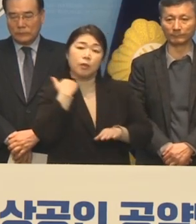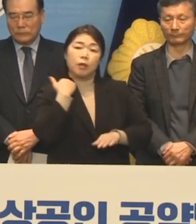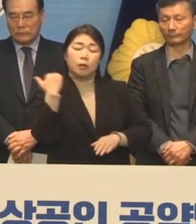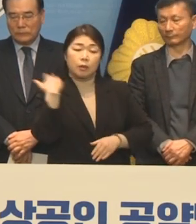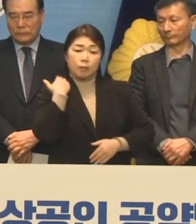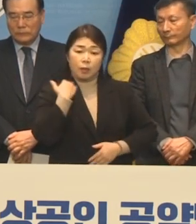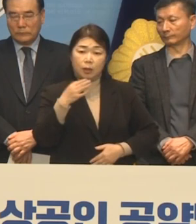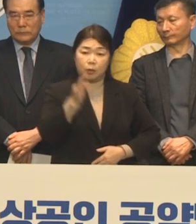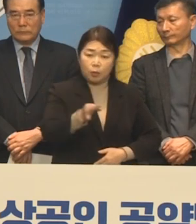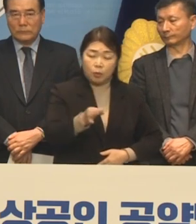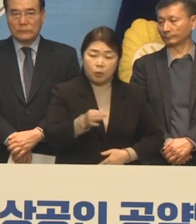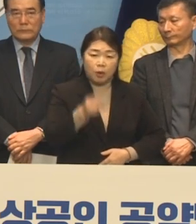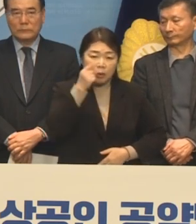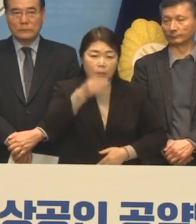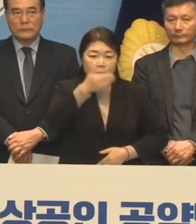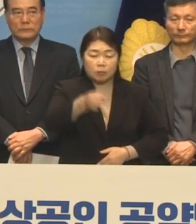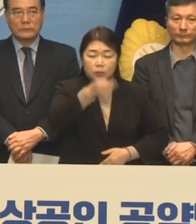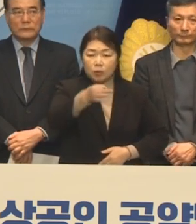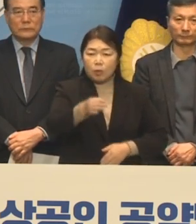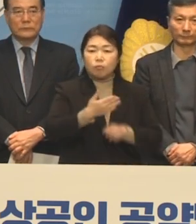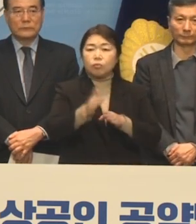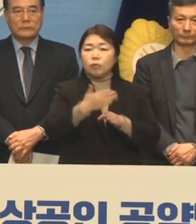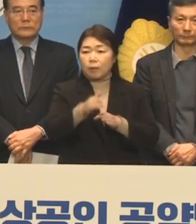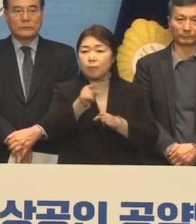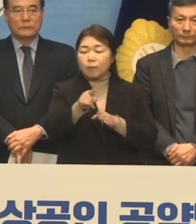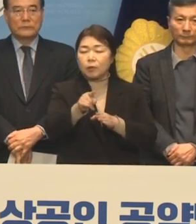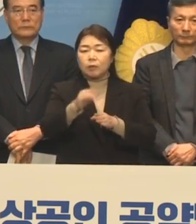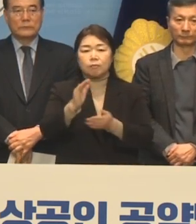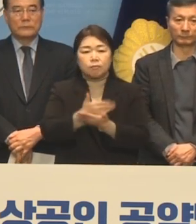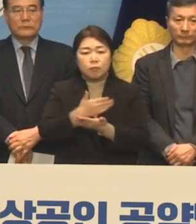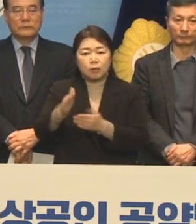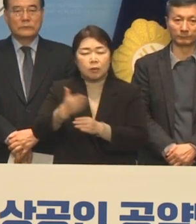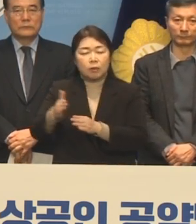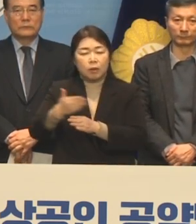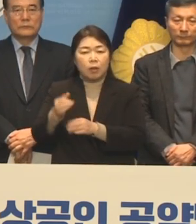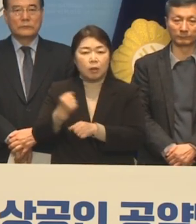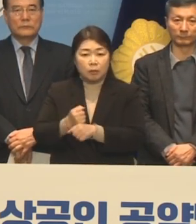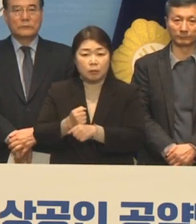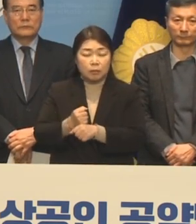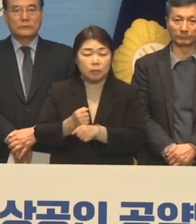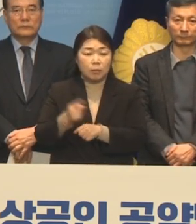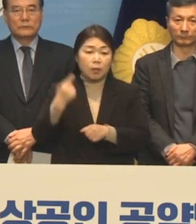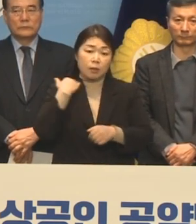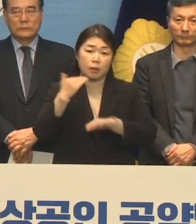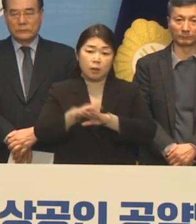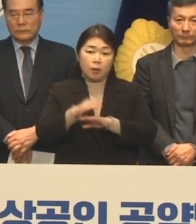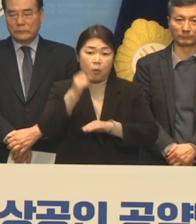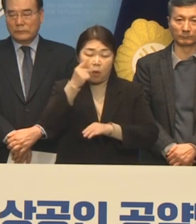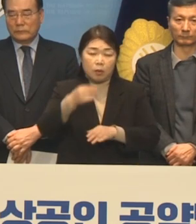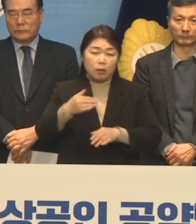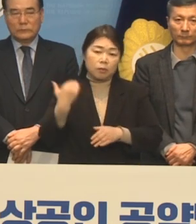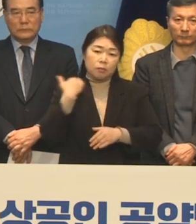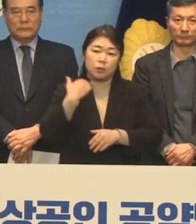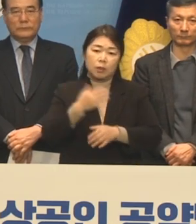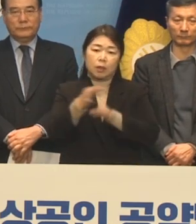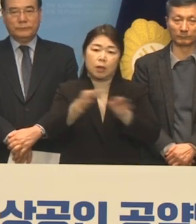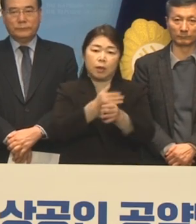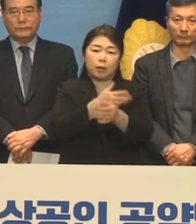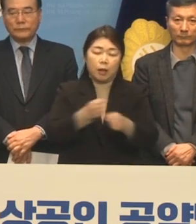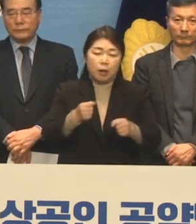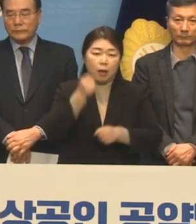반드시 마련하겠습니다. 관리비로 임대료를 인상하는 꼼수를 방지하기 위해 관리비의 투명성을